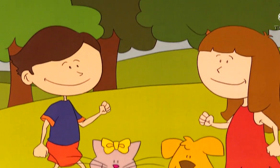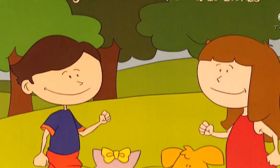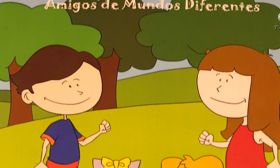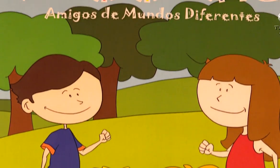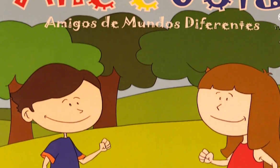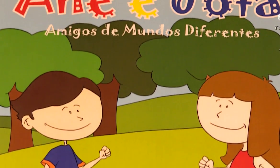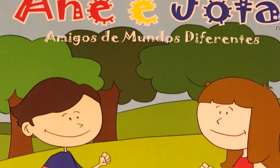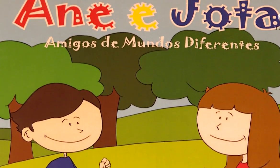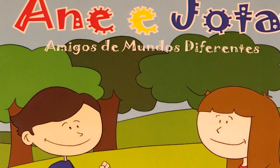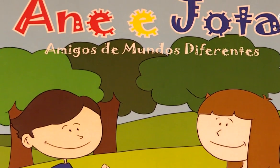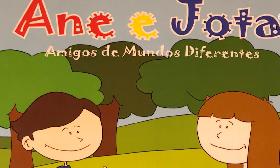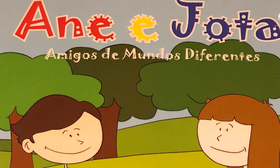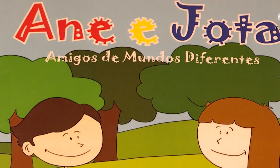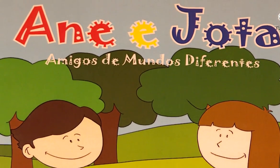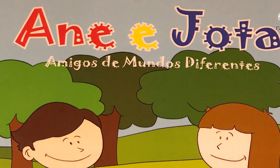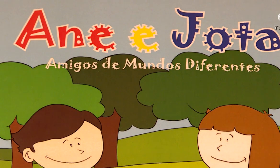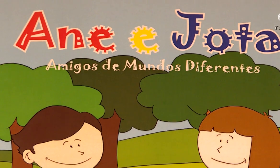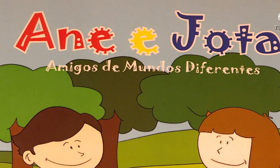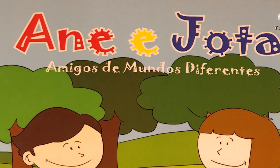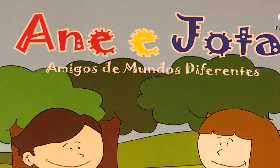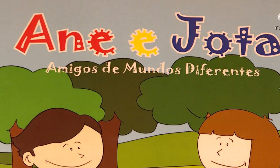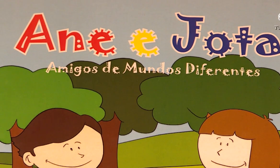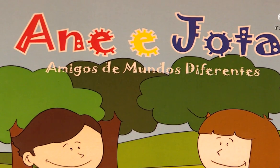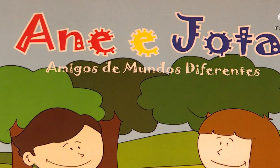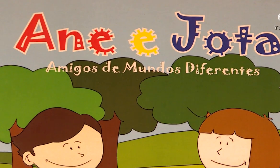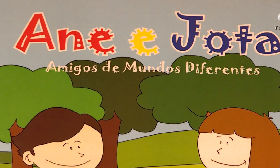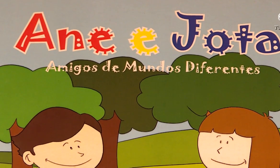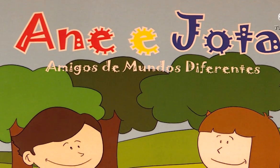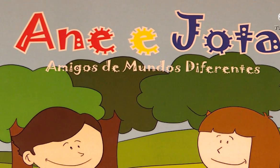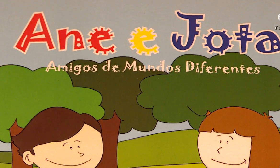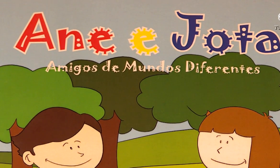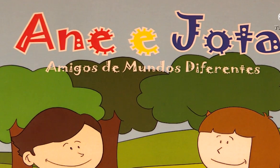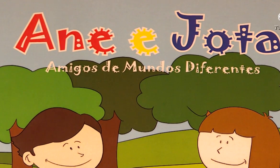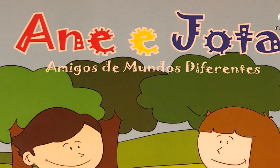do livro Anne e Jota, Amigos de Mundos Diferentes.